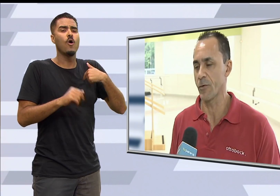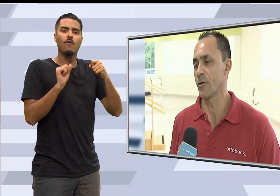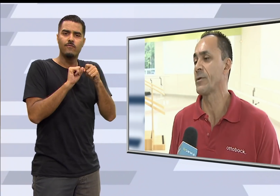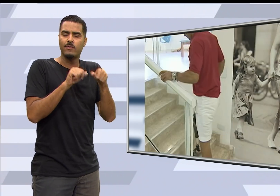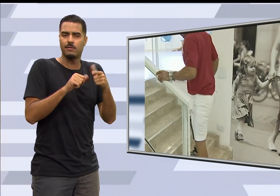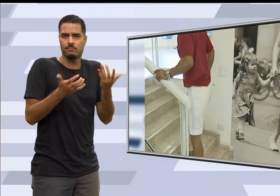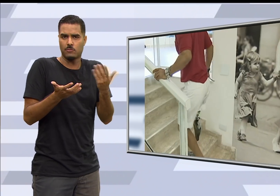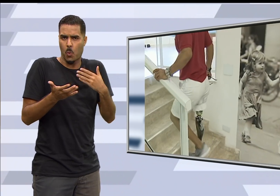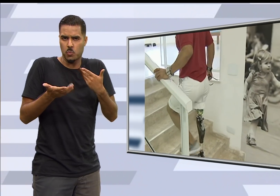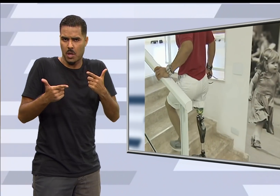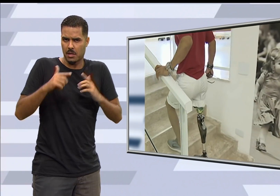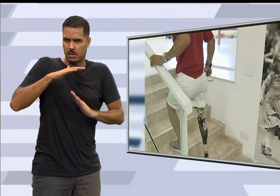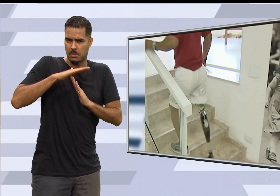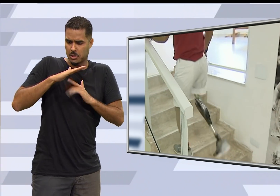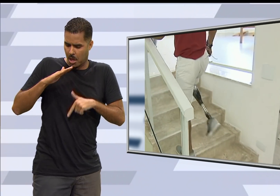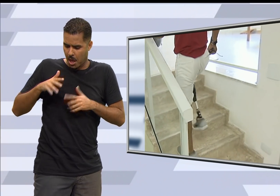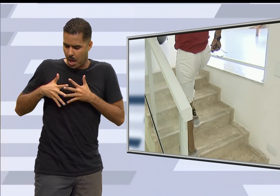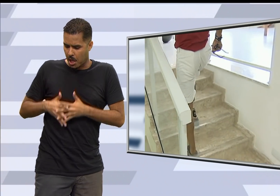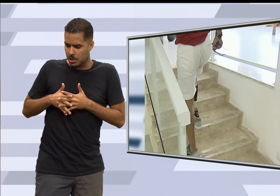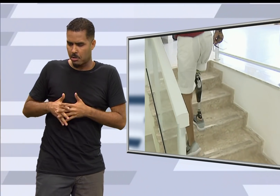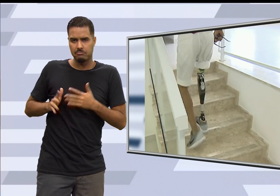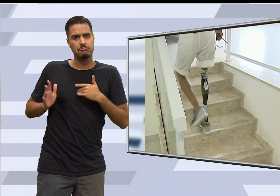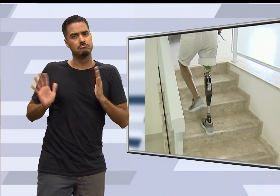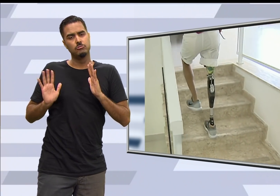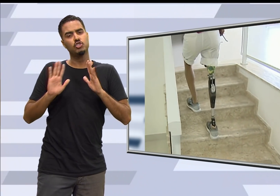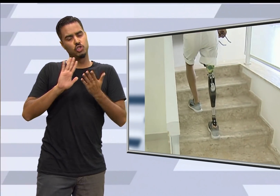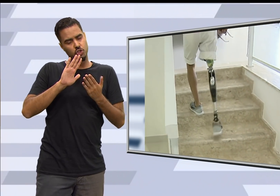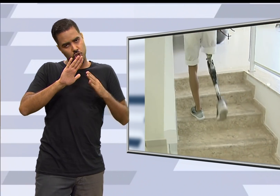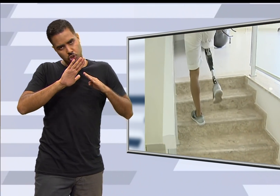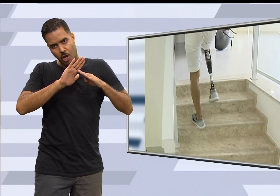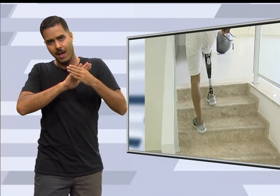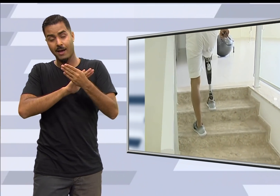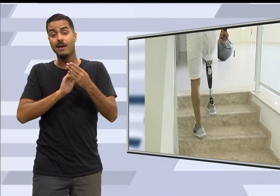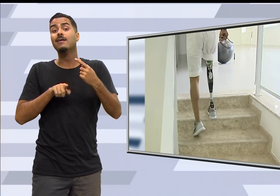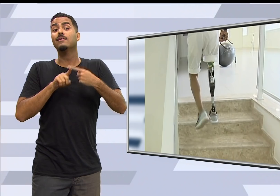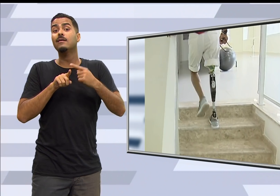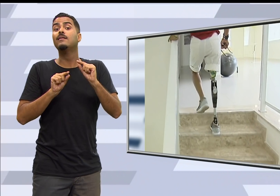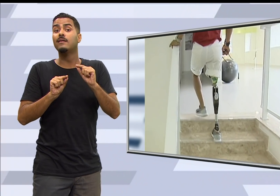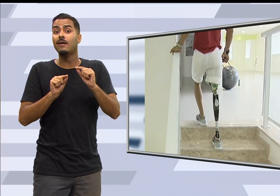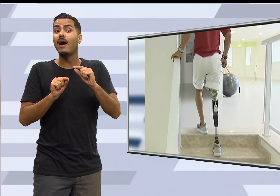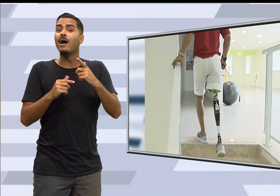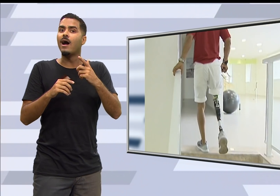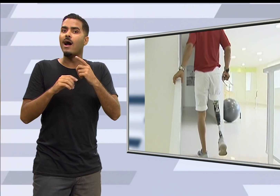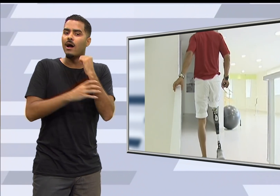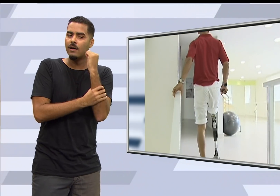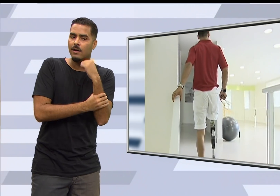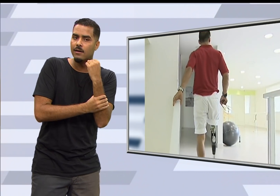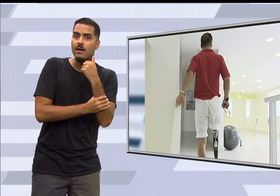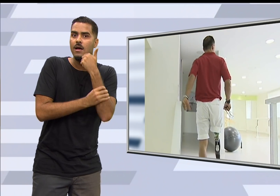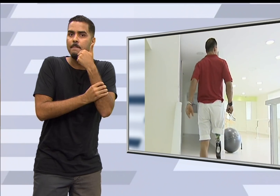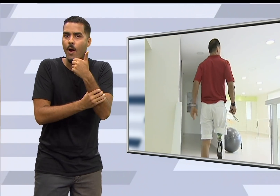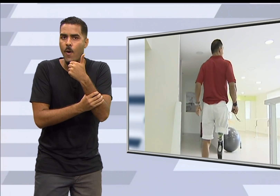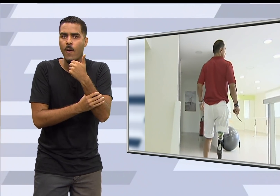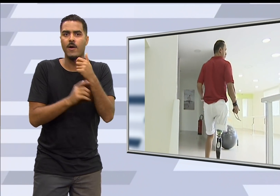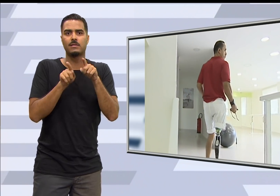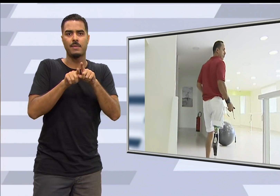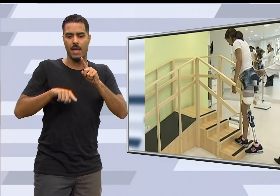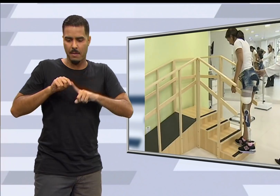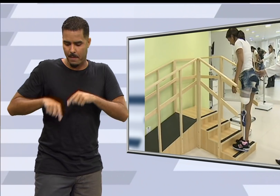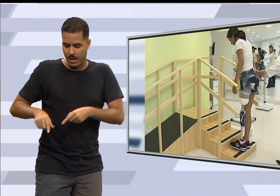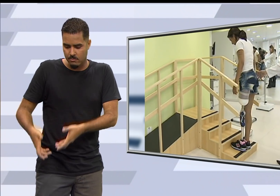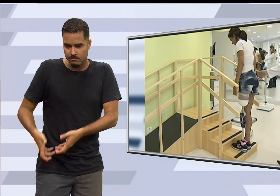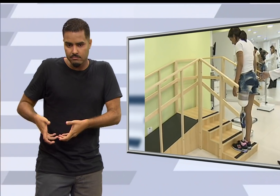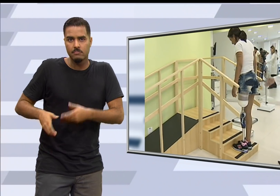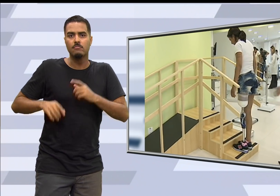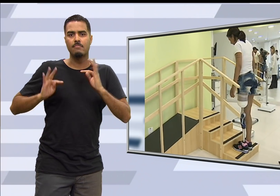Eu não vejo limitação, mas isso, logicamente, é tudo graças também a uma boa reabilitação e um bom equipamento.